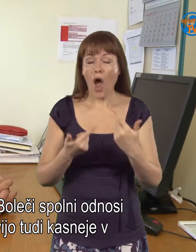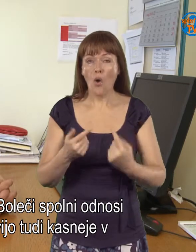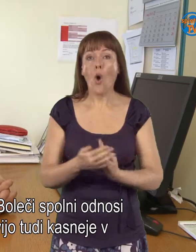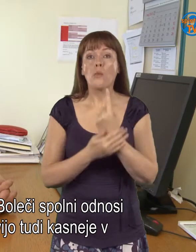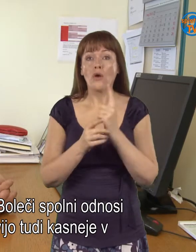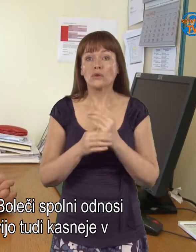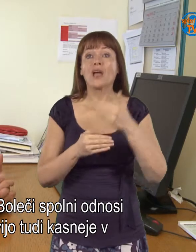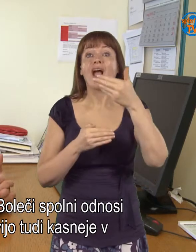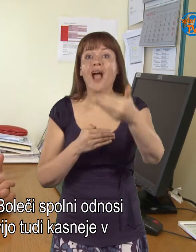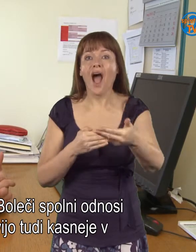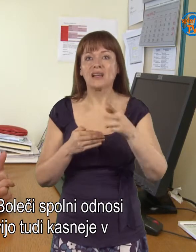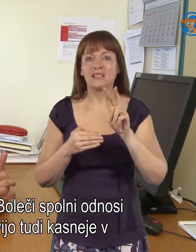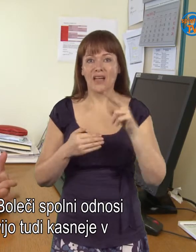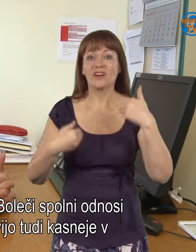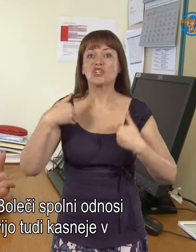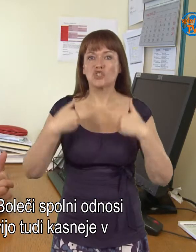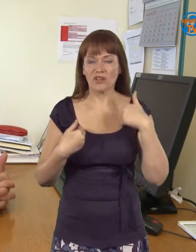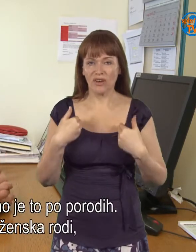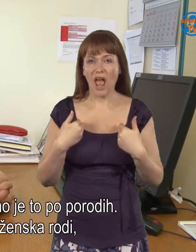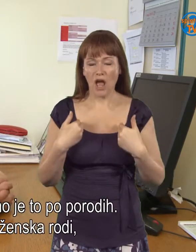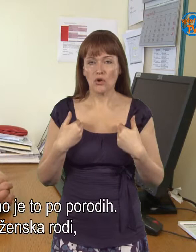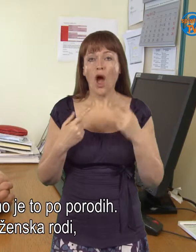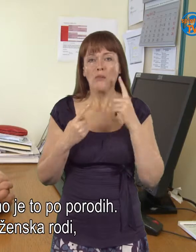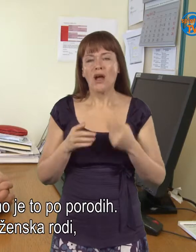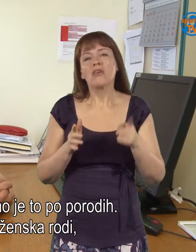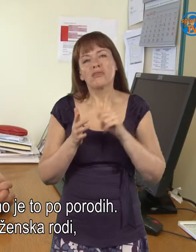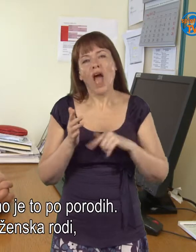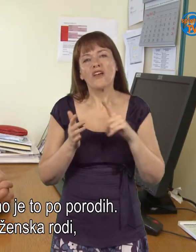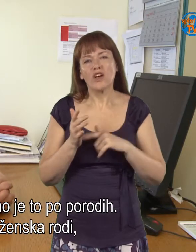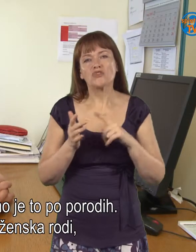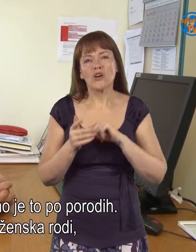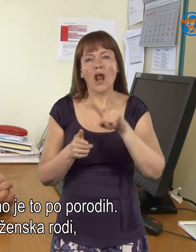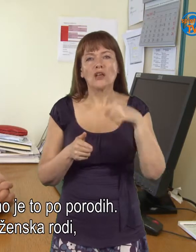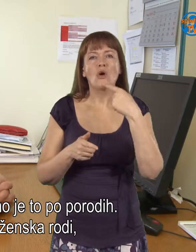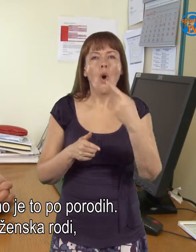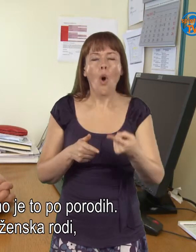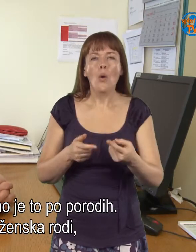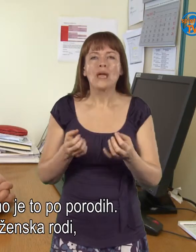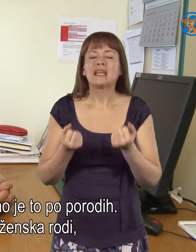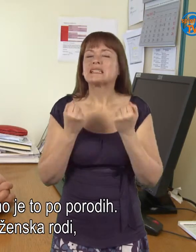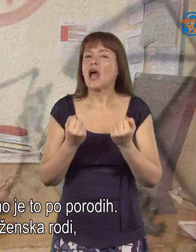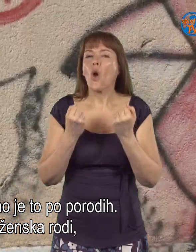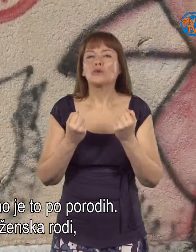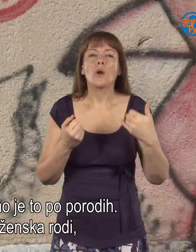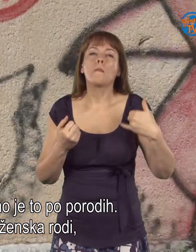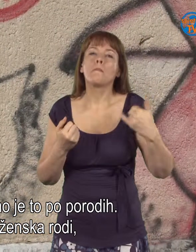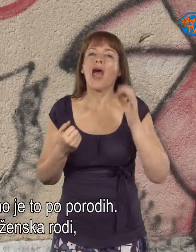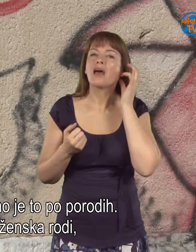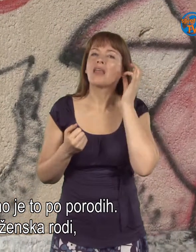v življenju, čeprav so največkrat jih omenjajo zelo mlada